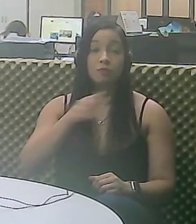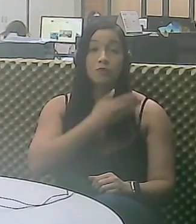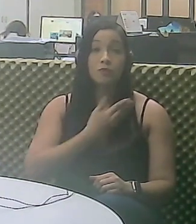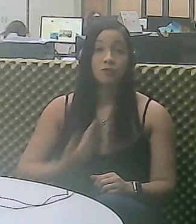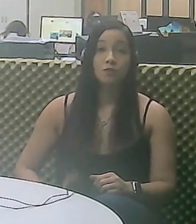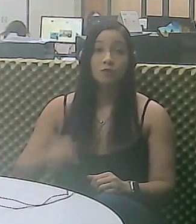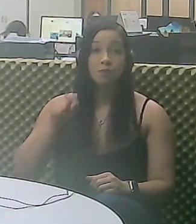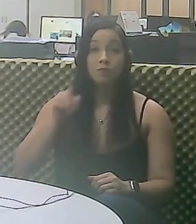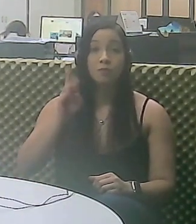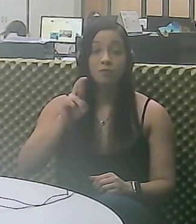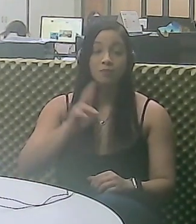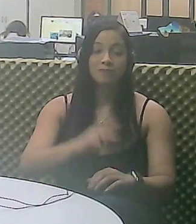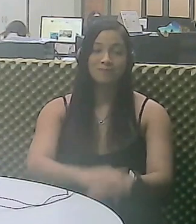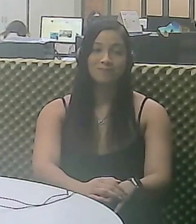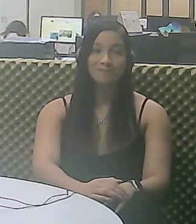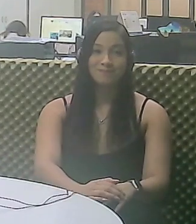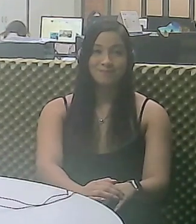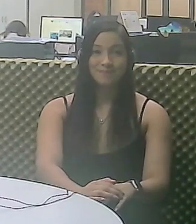plantãofiscal@uberlandia.mg.gov.br.